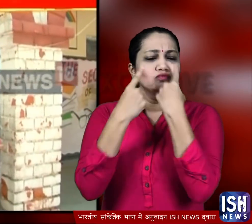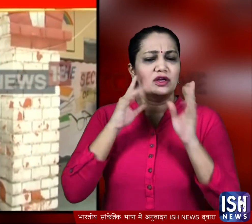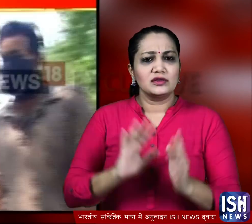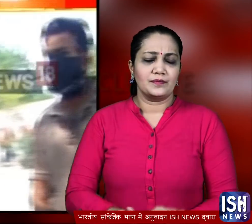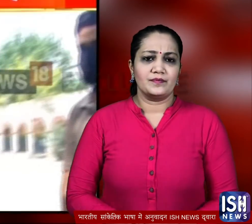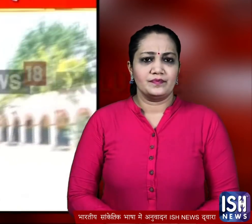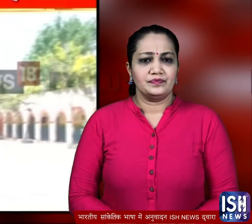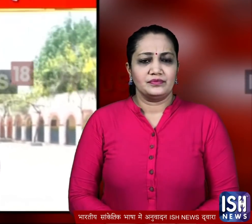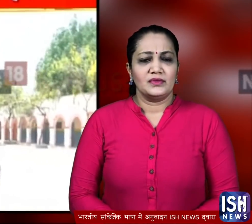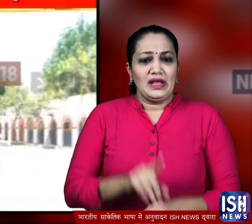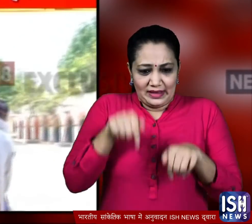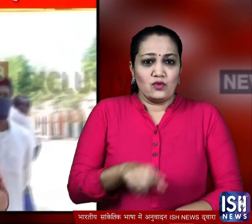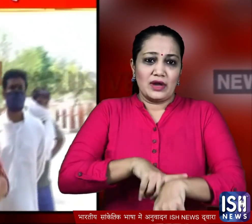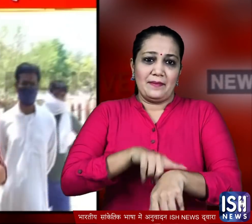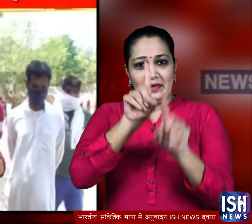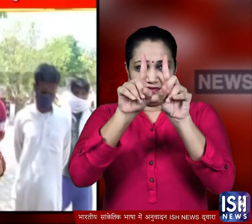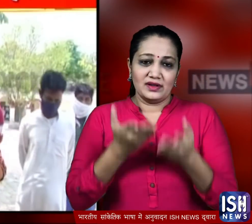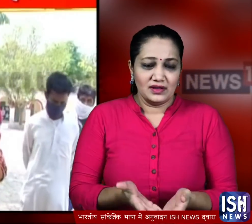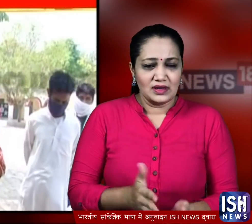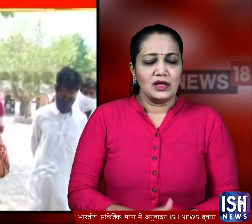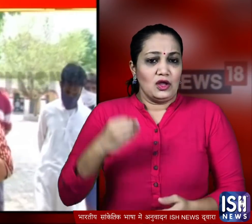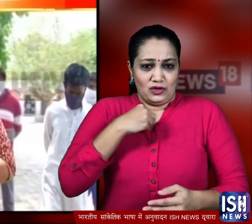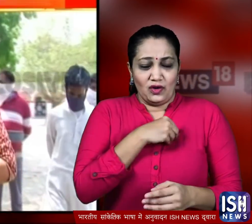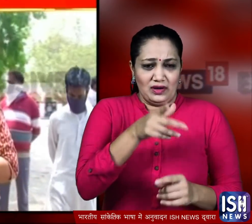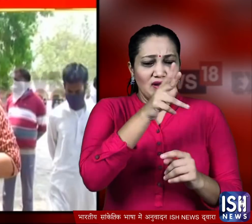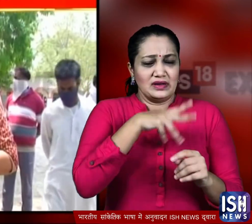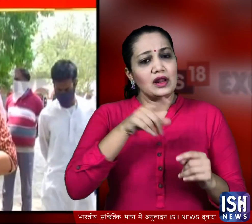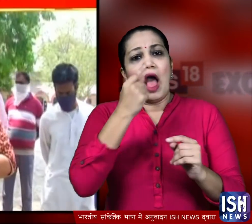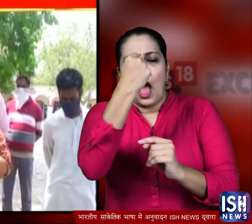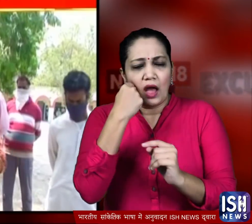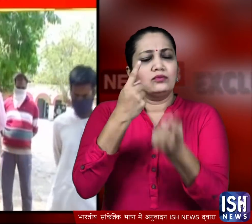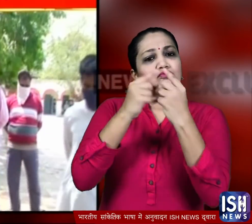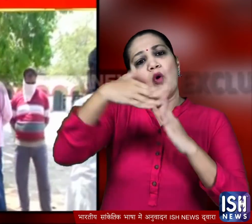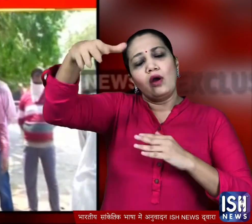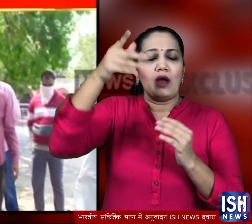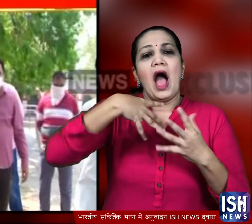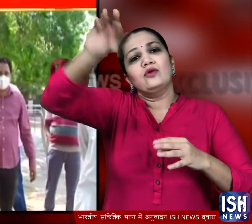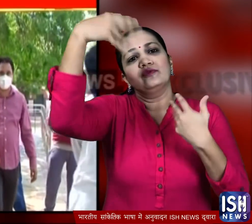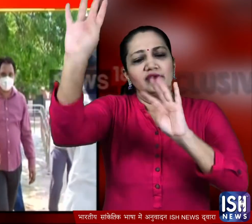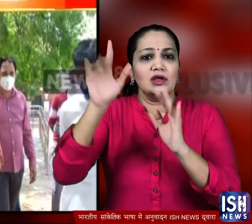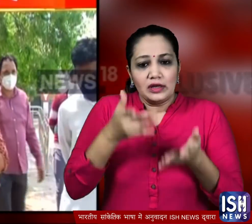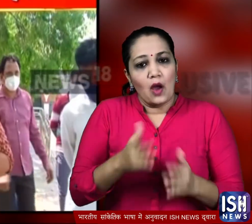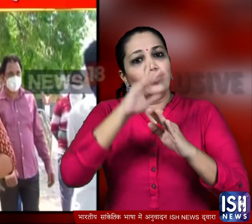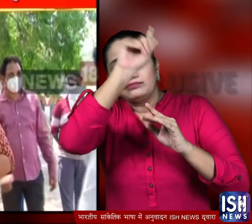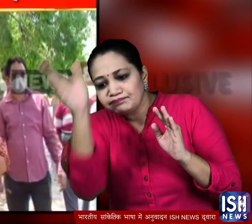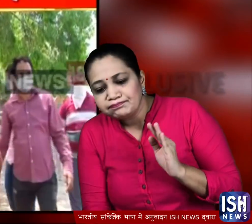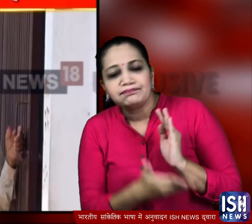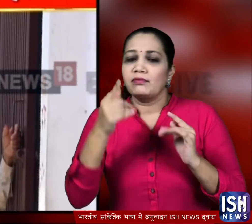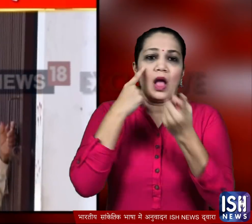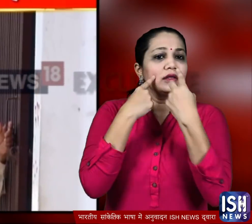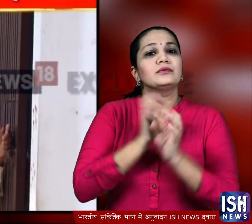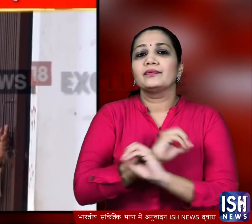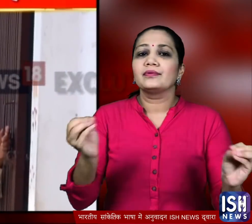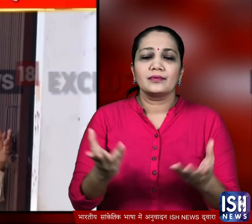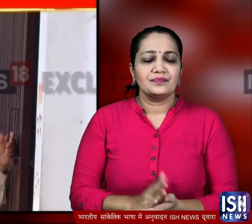किया जाता है। तस्वीरें 11 बजे की हैं, जहां पर जो डॉक्टर हैं जो ये बता रहे हैं वो सैंपल लेके यहाँ से जा चुके हैं, यानी कि अब टेस्ट नहीं होंगे।